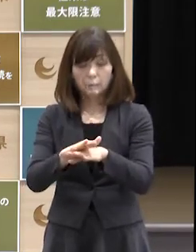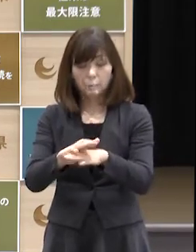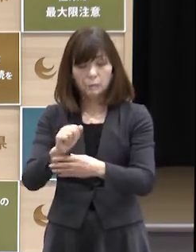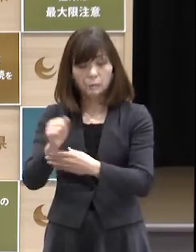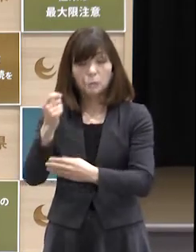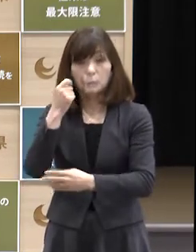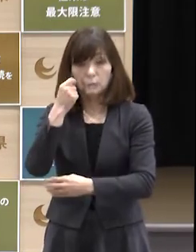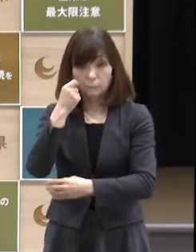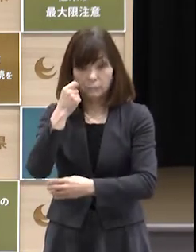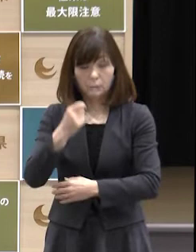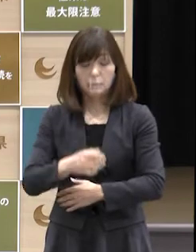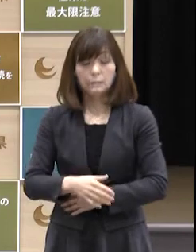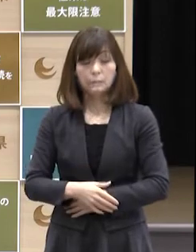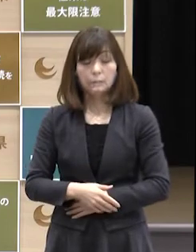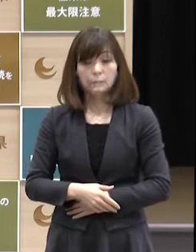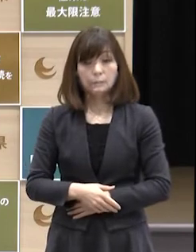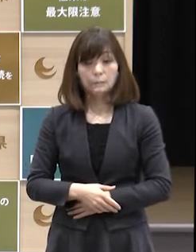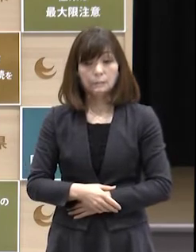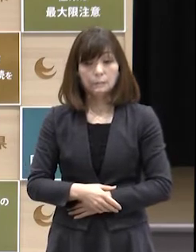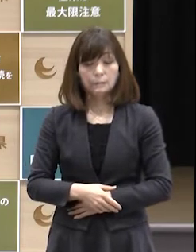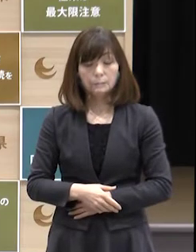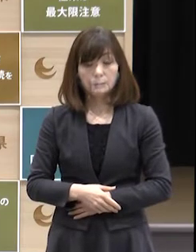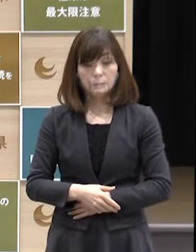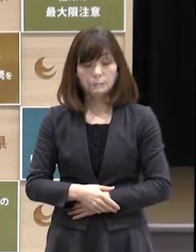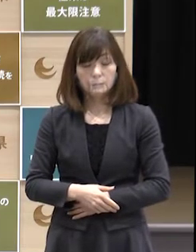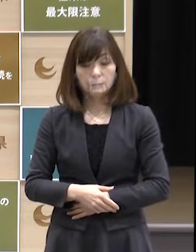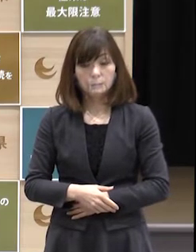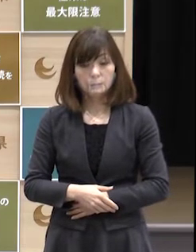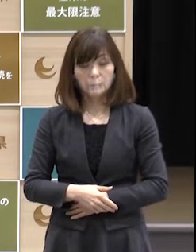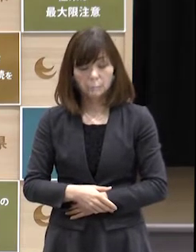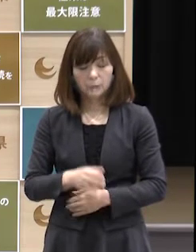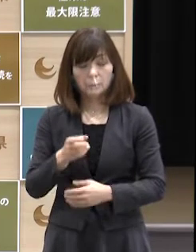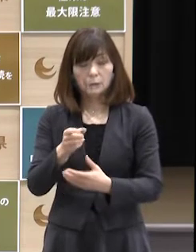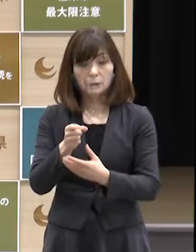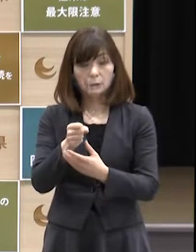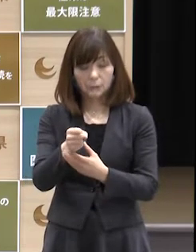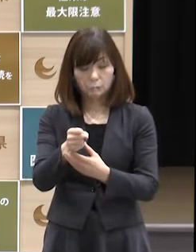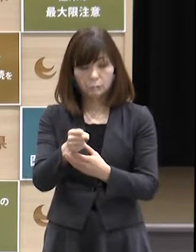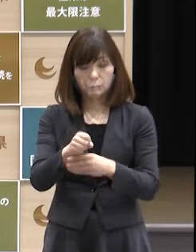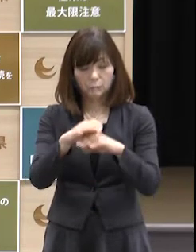配立しかないんじゃないかということをですね、